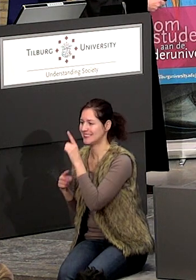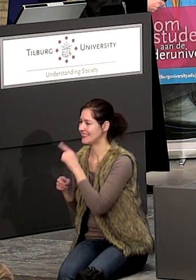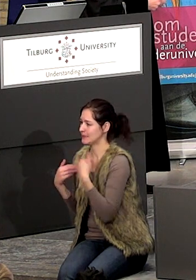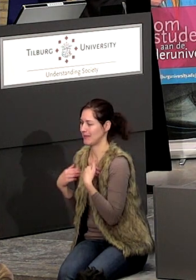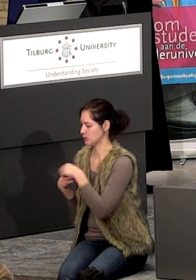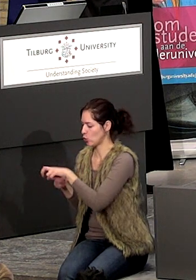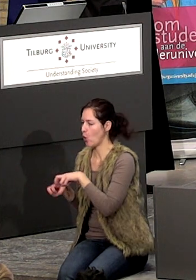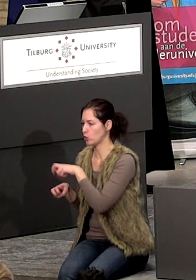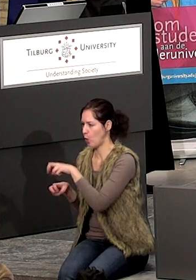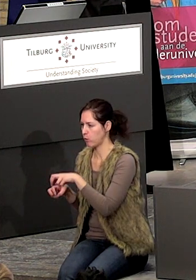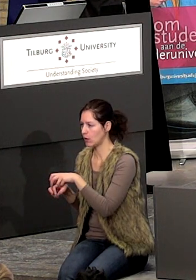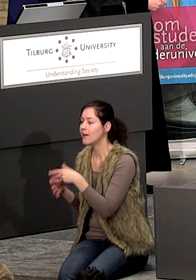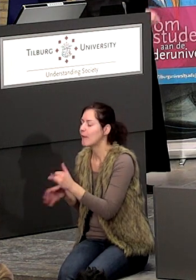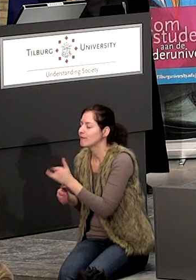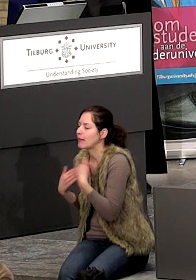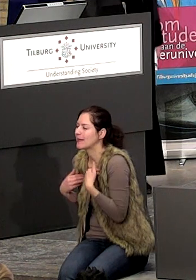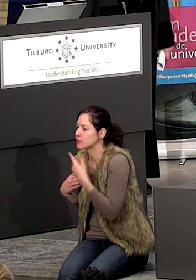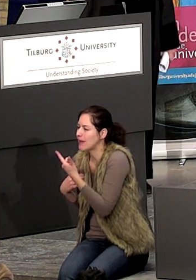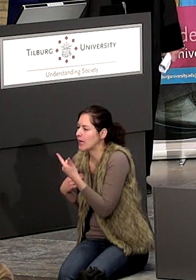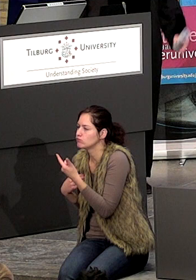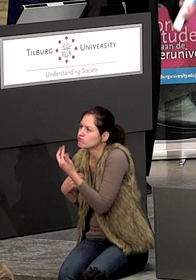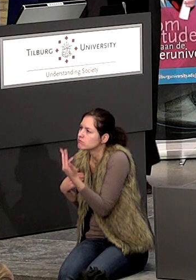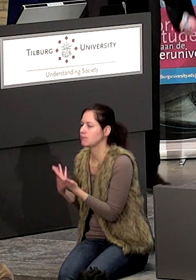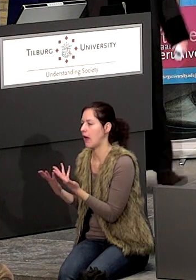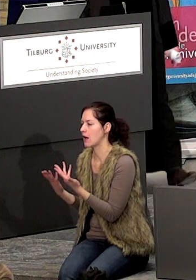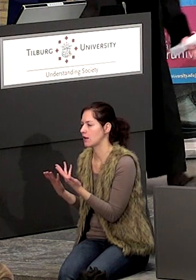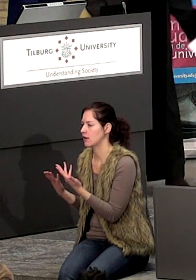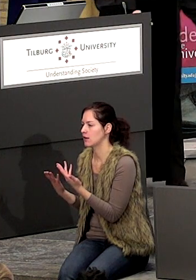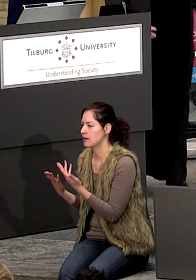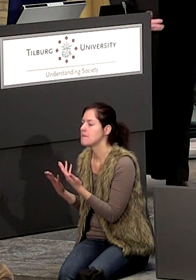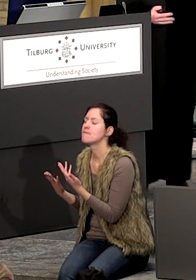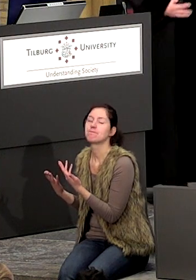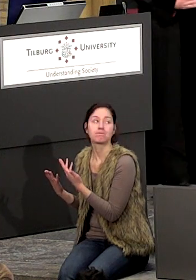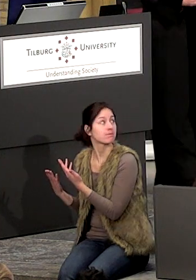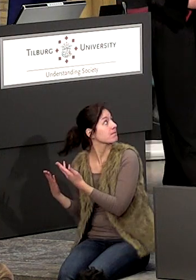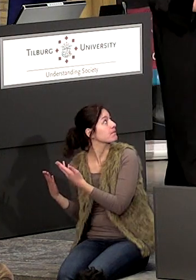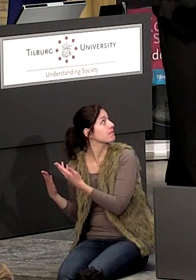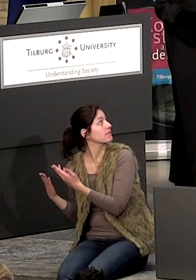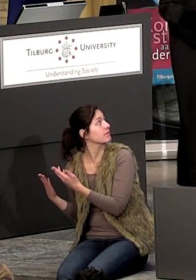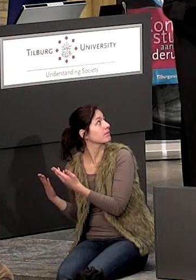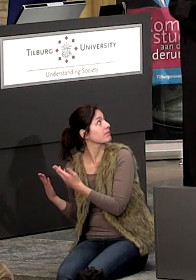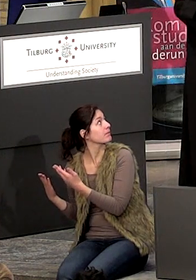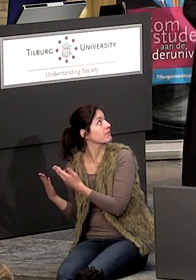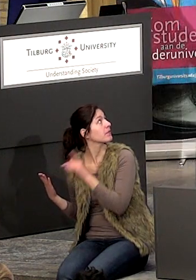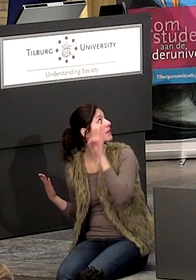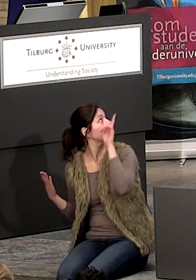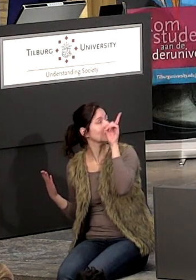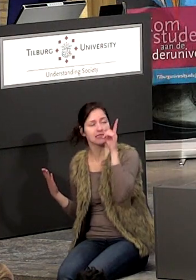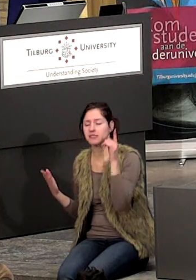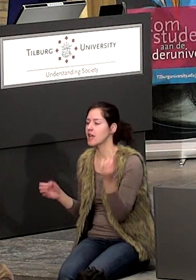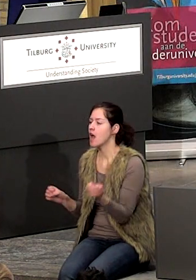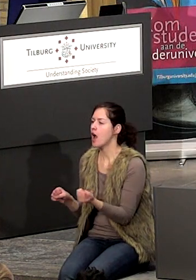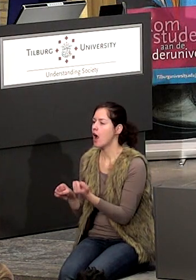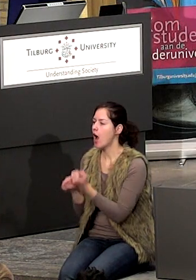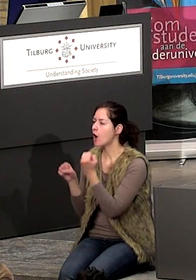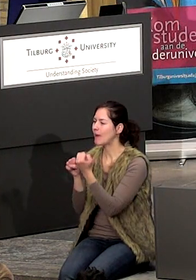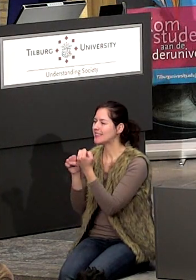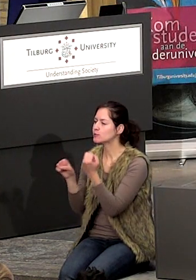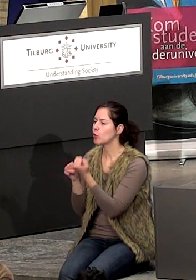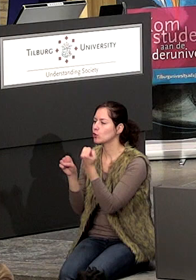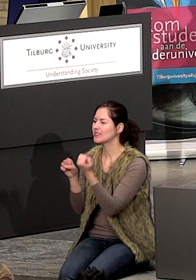ze zullen er wel zijn, maar het zullen er maar een paar zijn. En wat we hier zien is, en dat noemen we dan een arbeidsproductiviteitssprong,